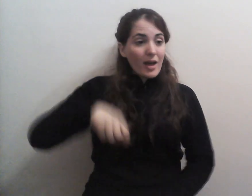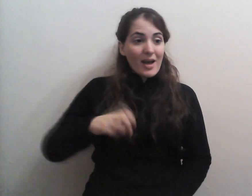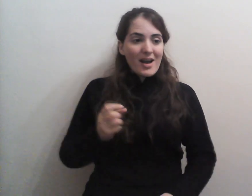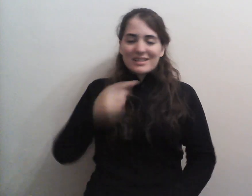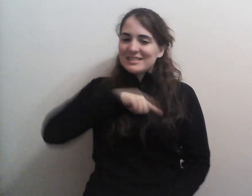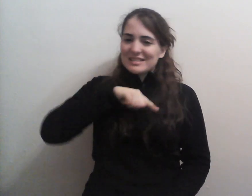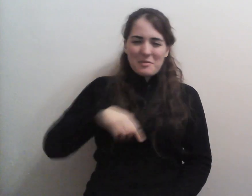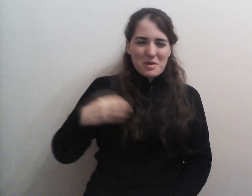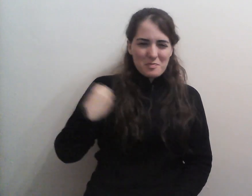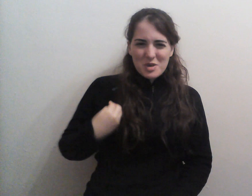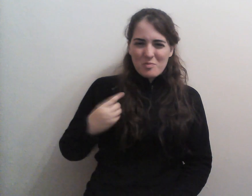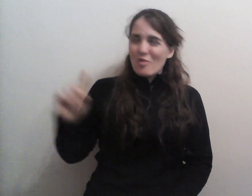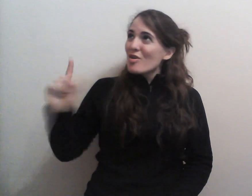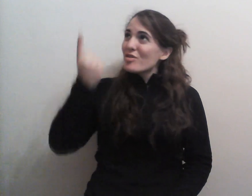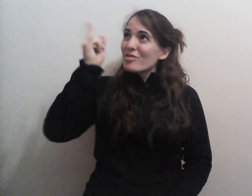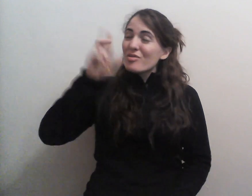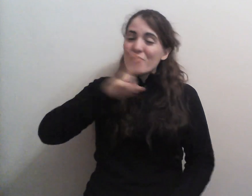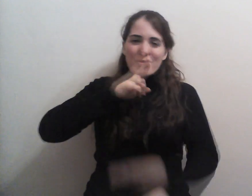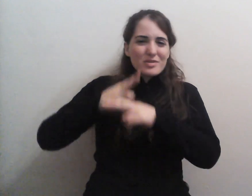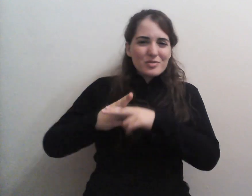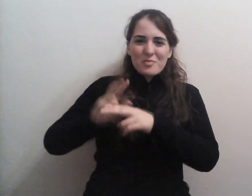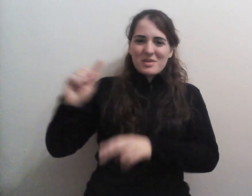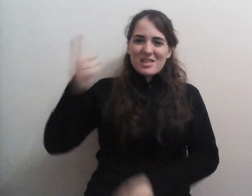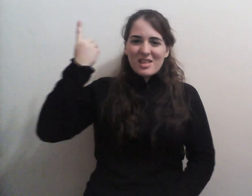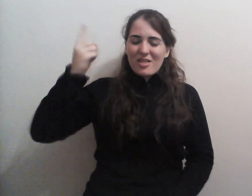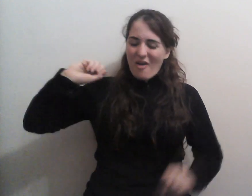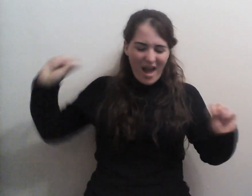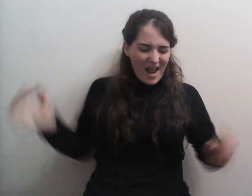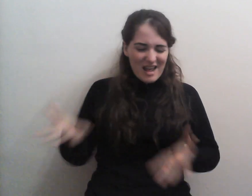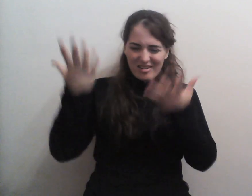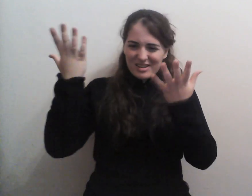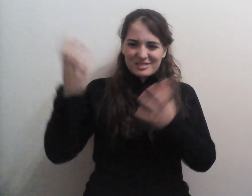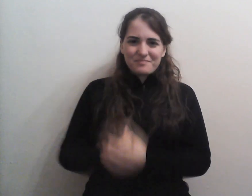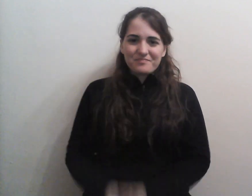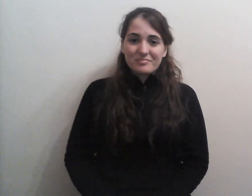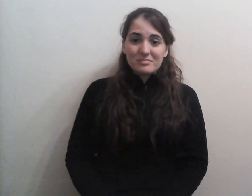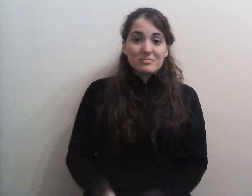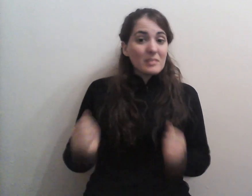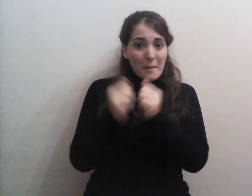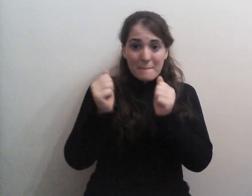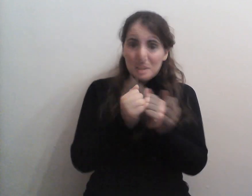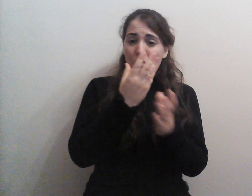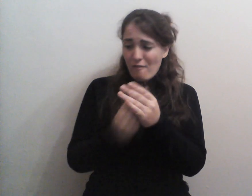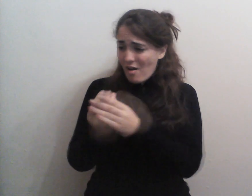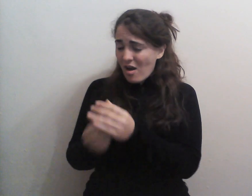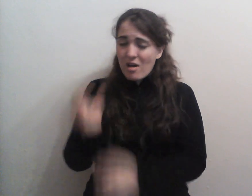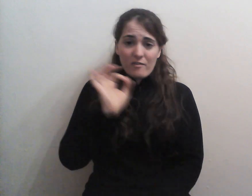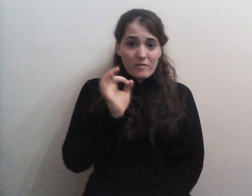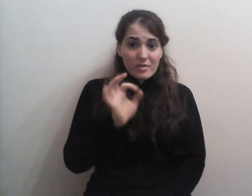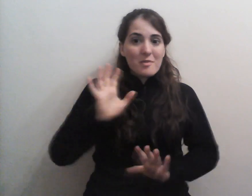sus numerosos fallos, quiso exaltar el nombre de Dios. Quiso resaltar la misericordia de Dios en su